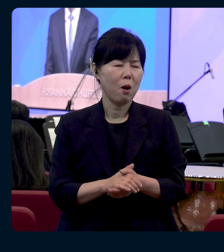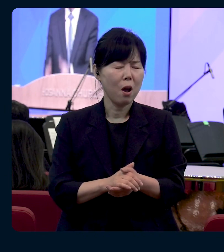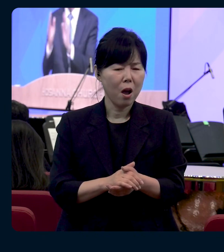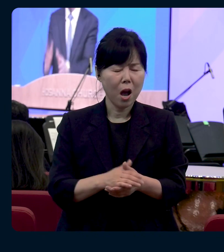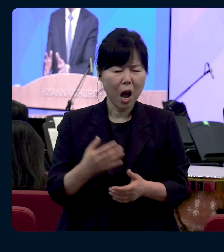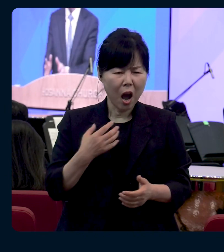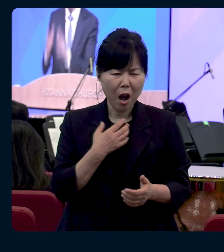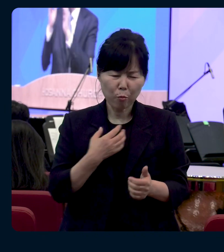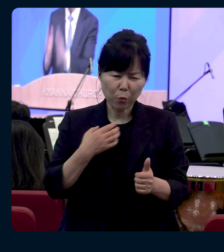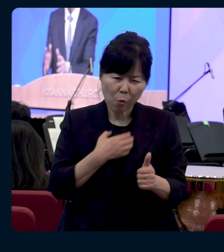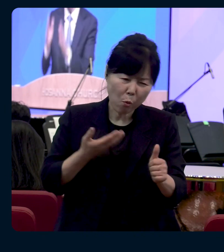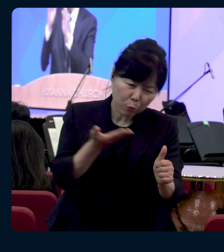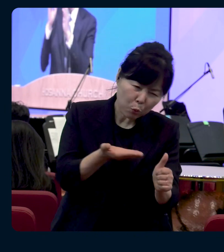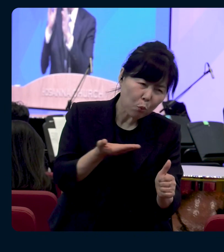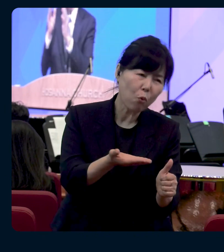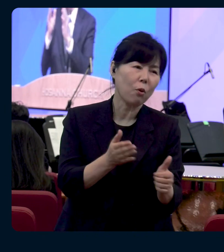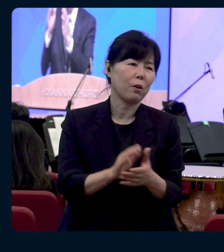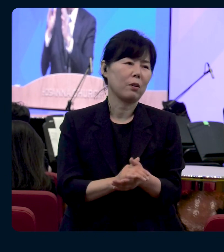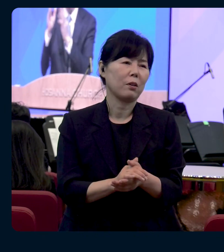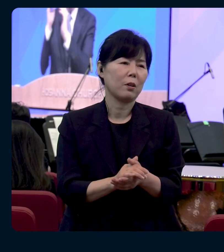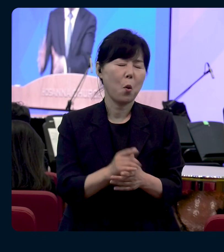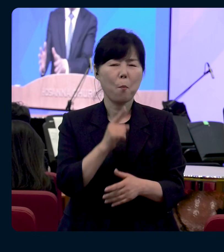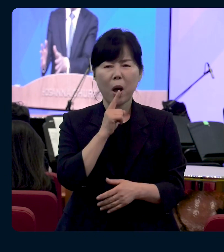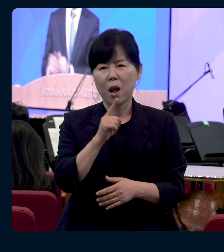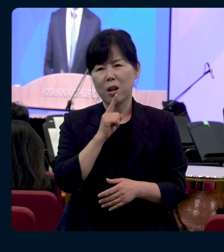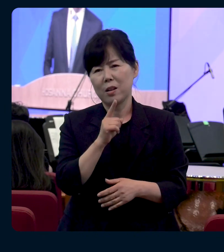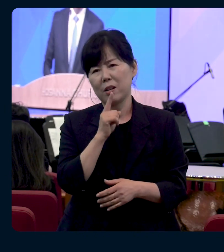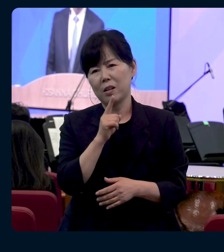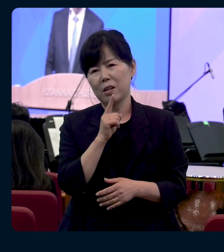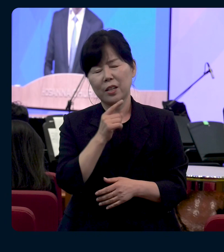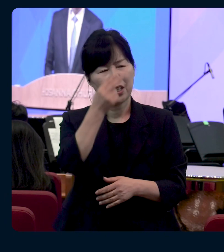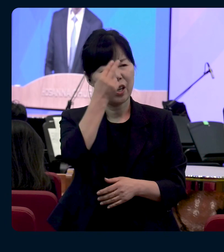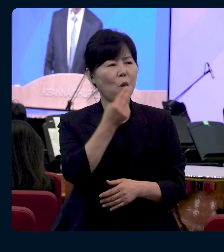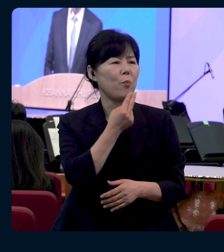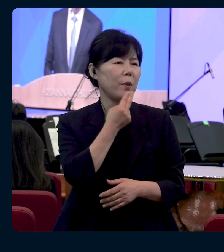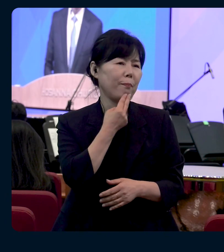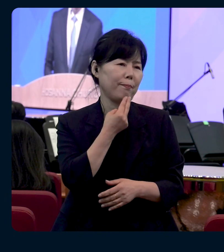아픔을 주는 그런 말과 행동을 그냥 막 한 것,